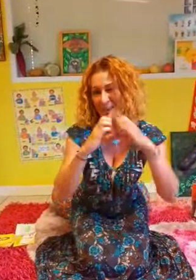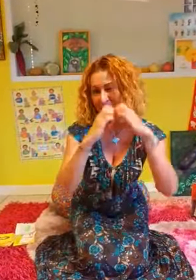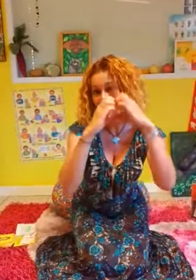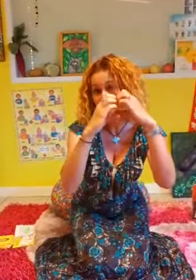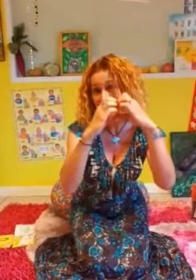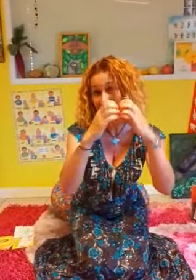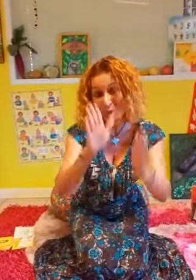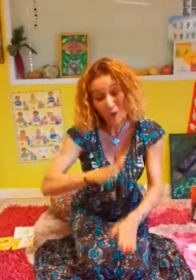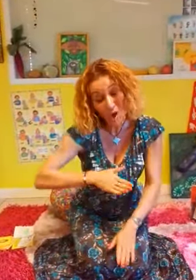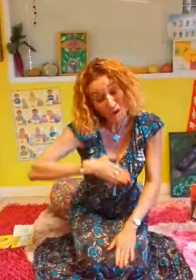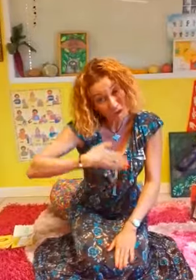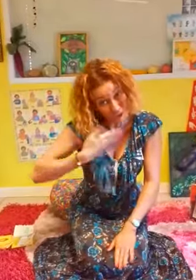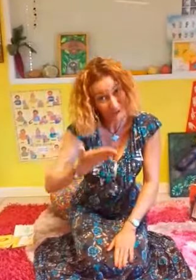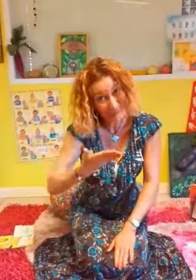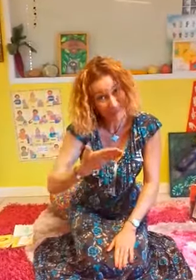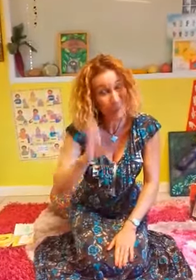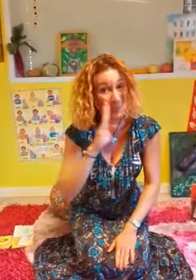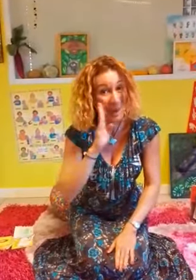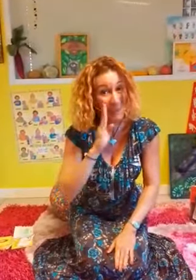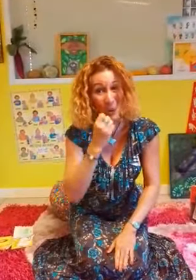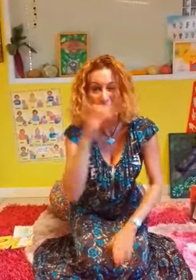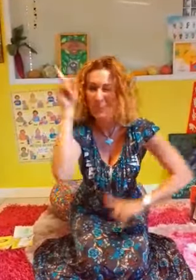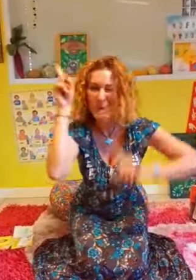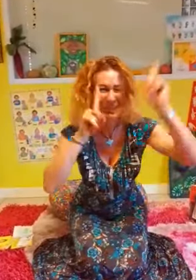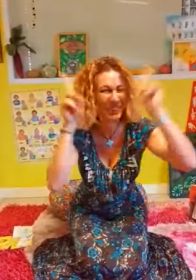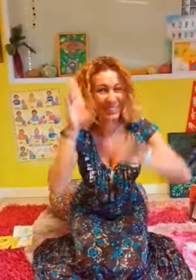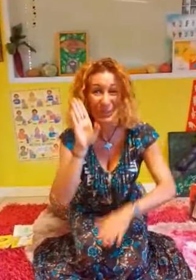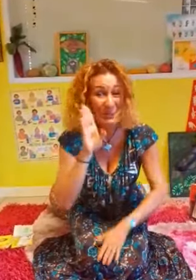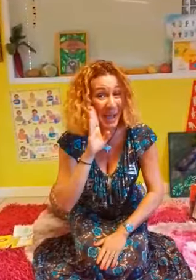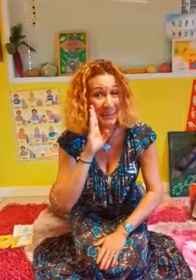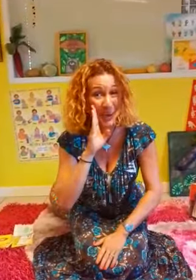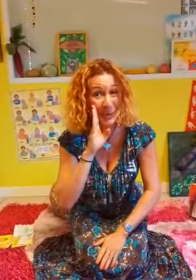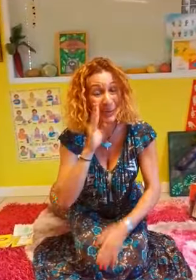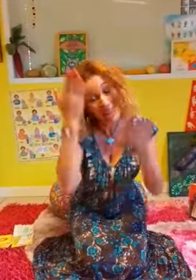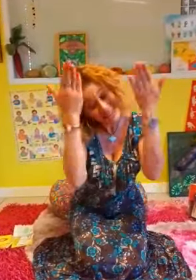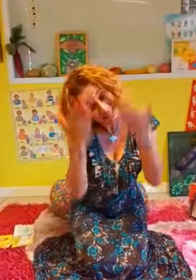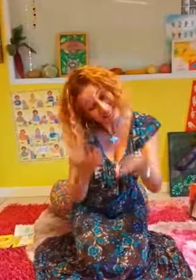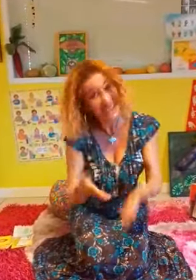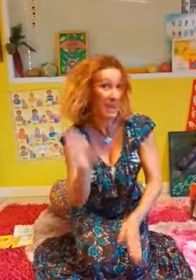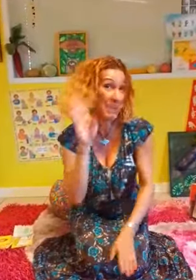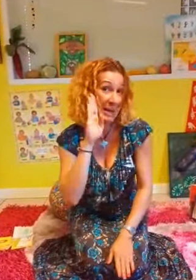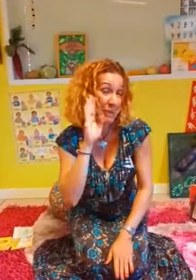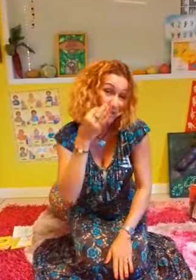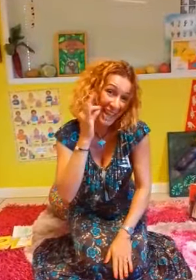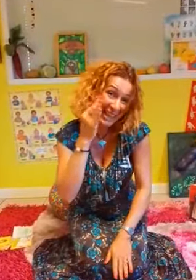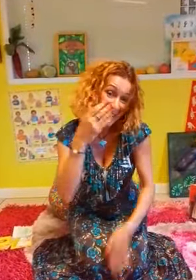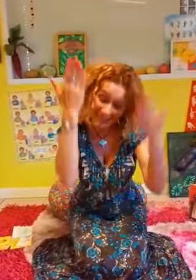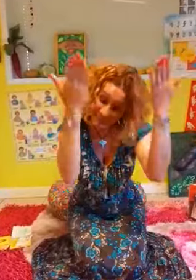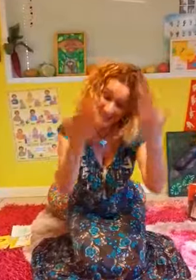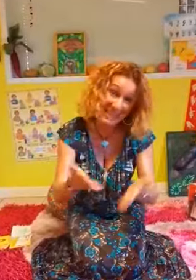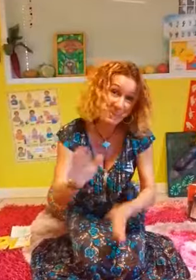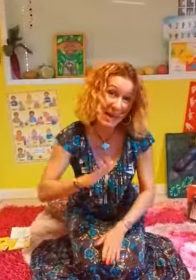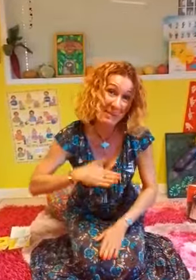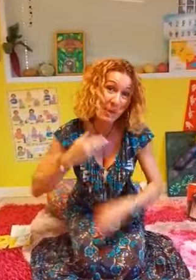maman d'amour. Je t'aime maman, bonne fête maman. C'est maman chérie, c'est maman